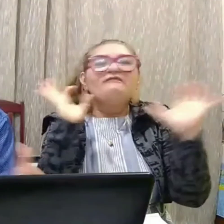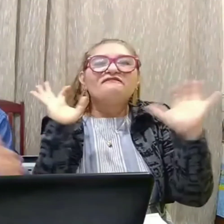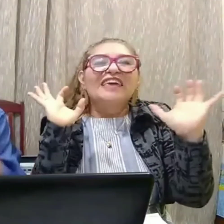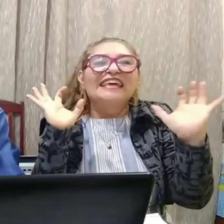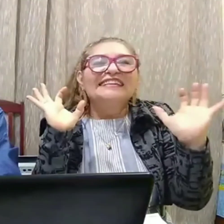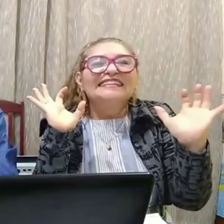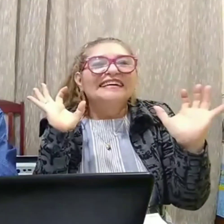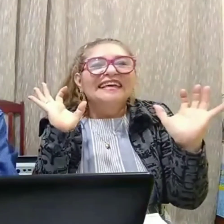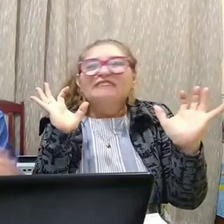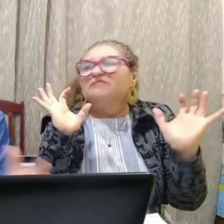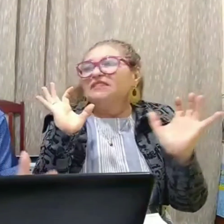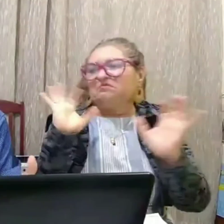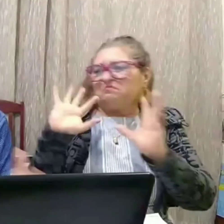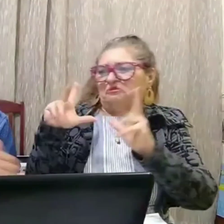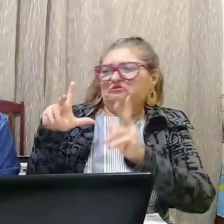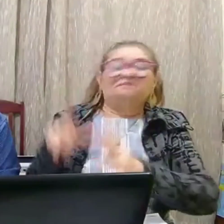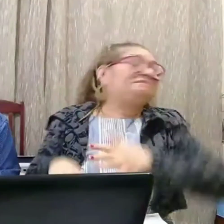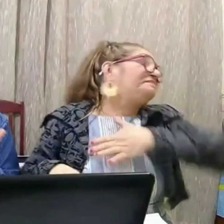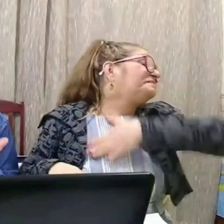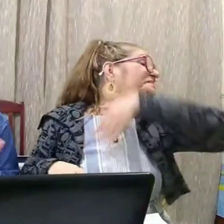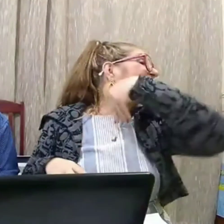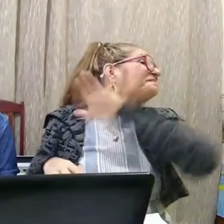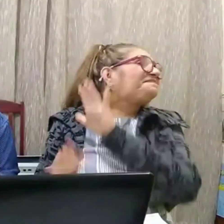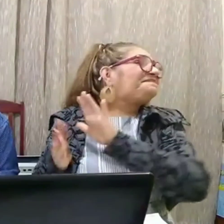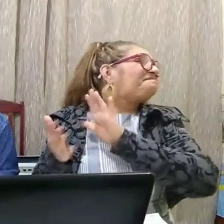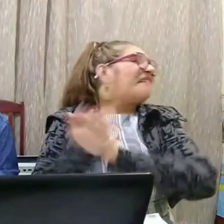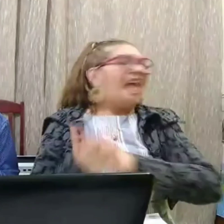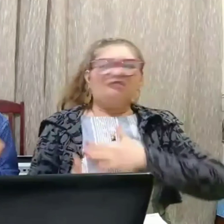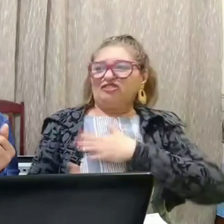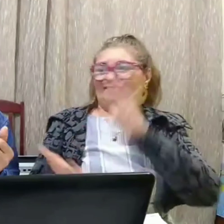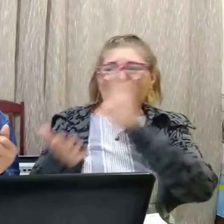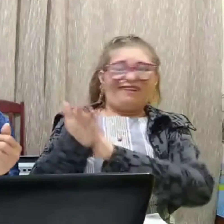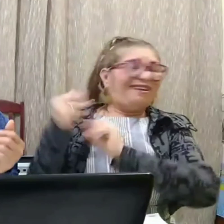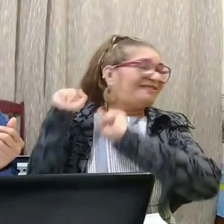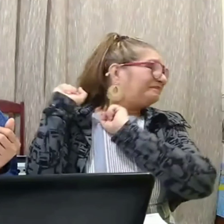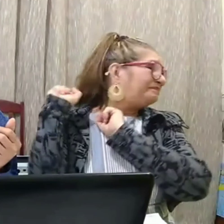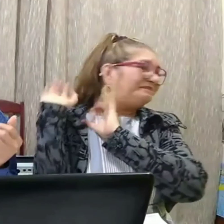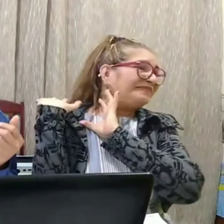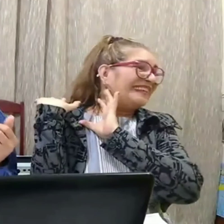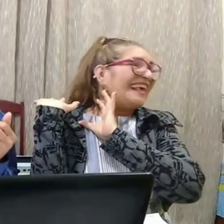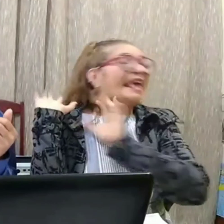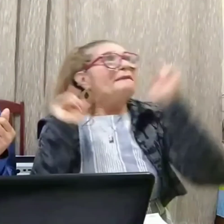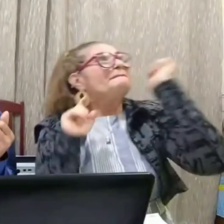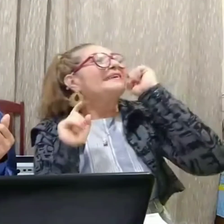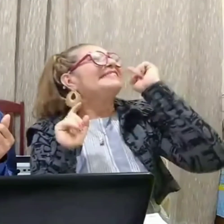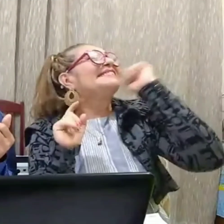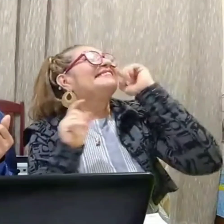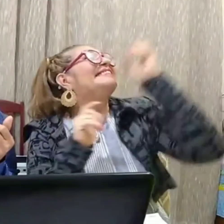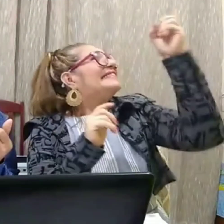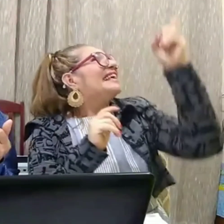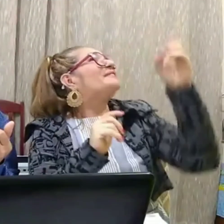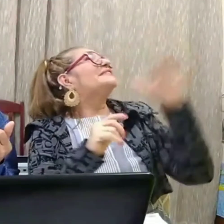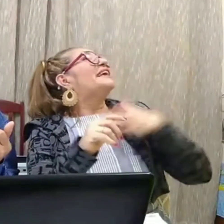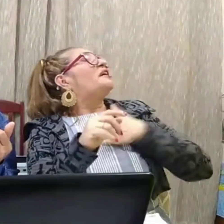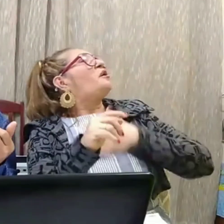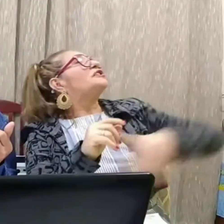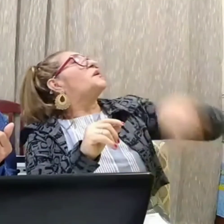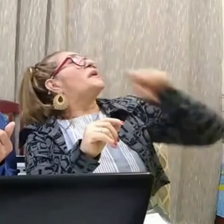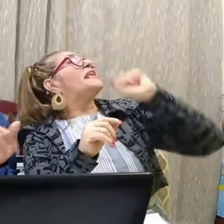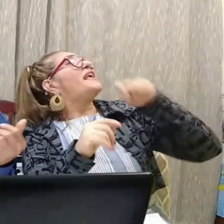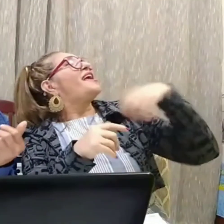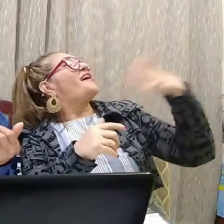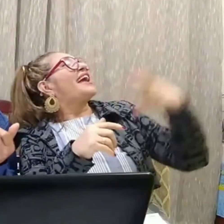Ele não liga para mais nada deste mundo, a preocupação dele é apenas de agradar a Deus, de fazer a vontade do Senhor.